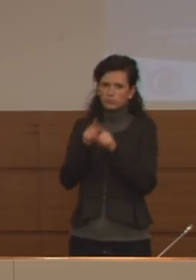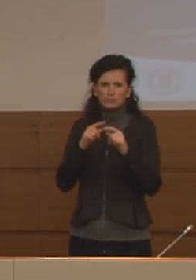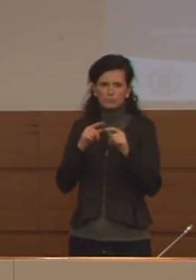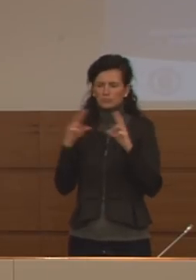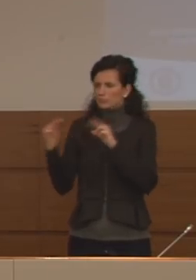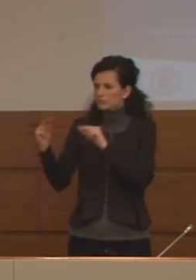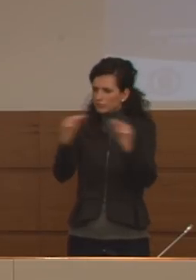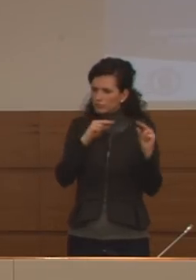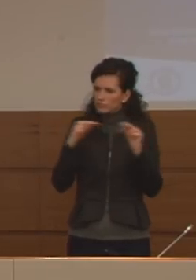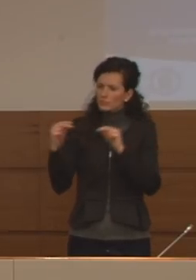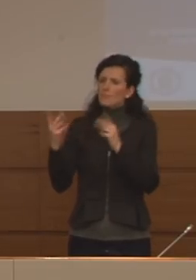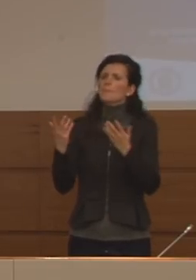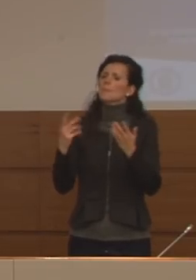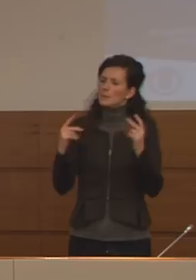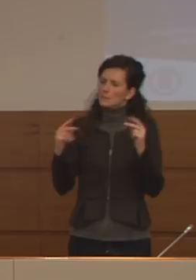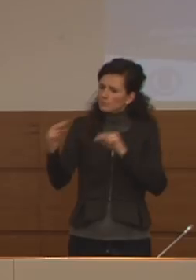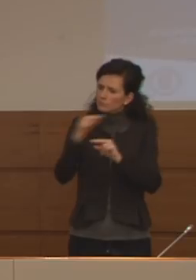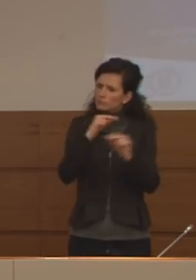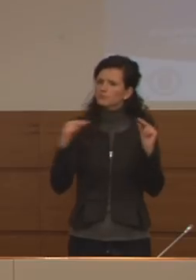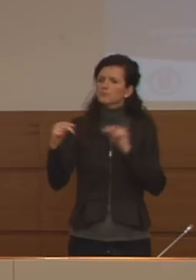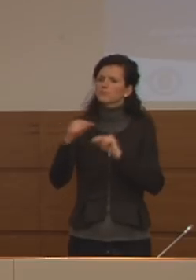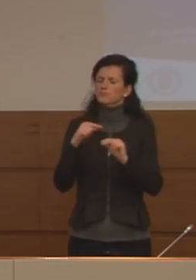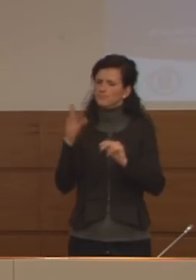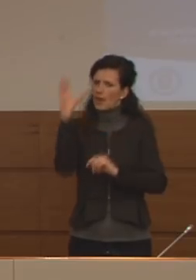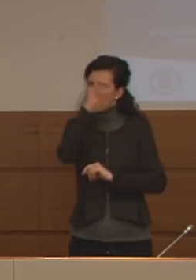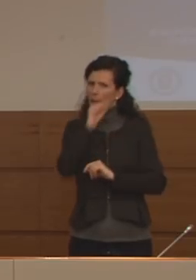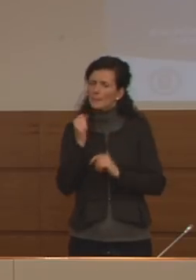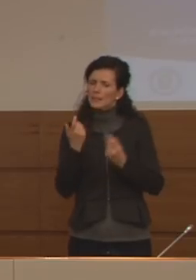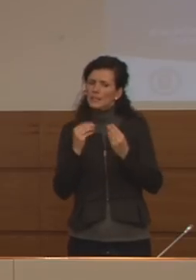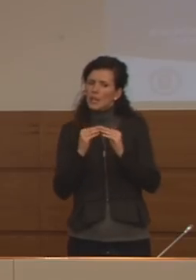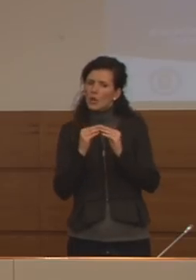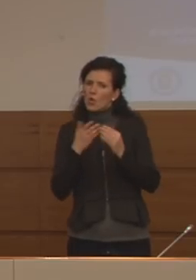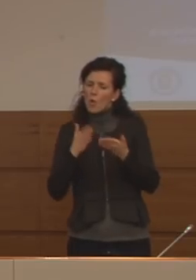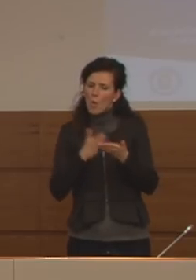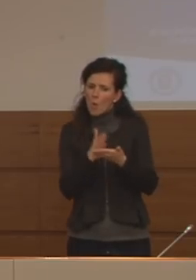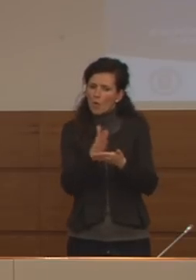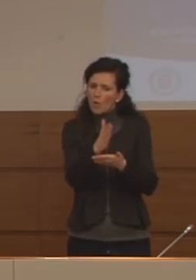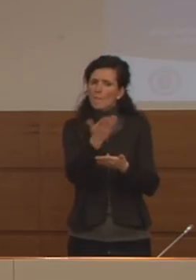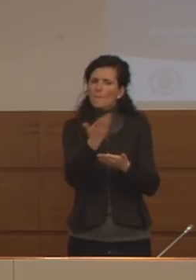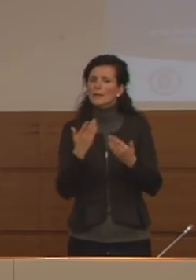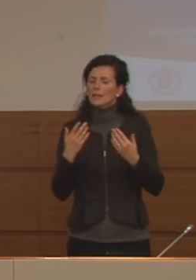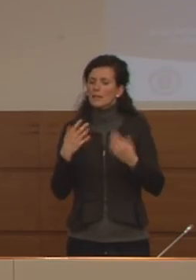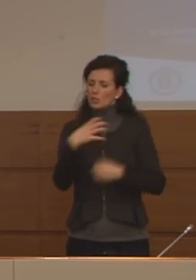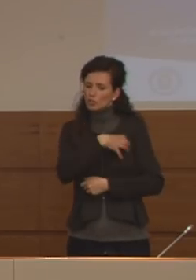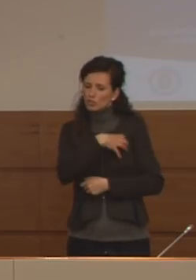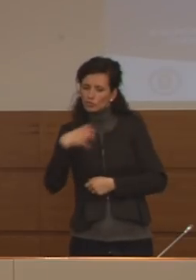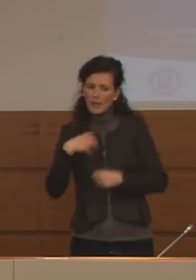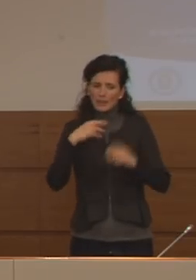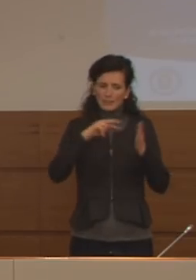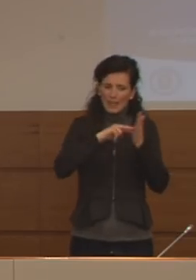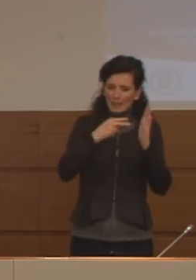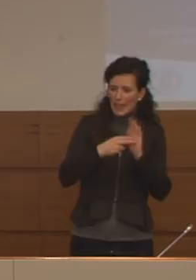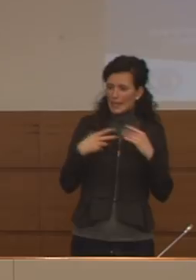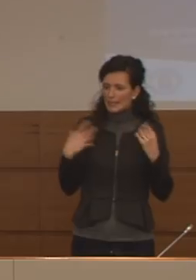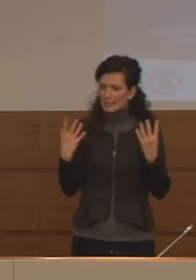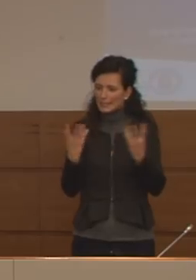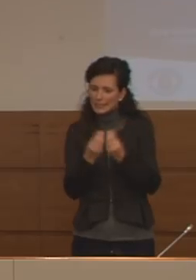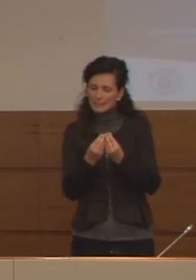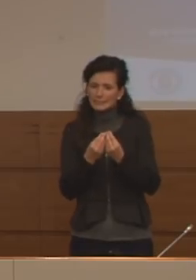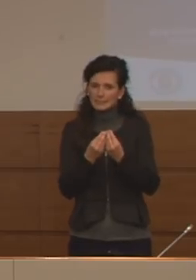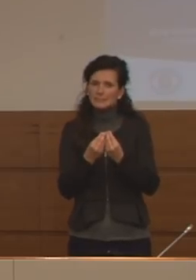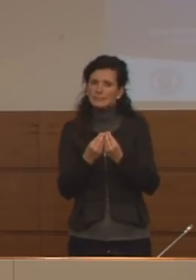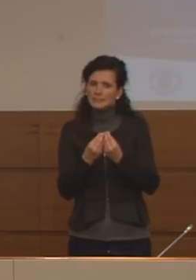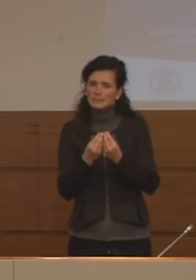sta discutendo si sta individuando una linea da parte della scienza e della tecnica e credo che anche